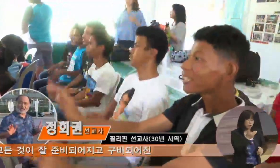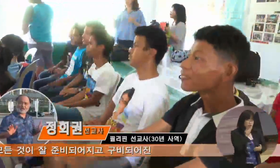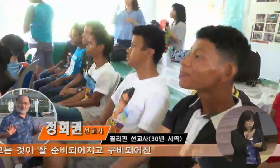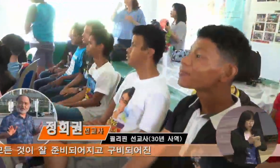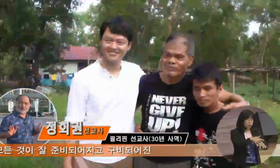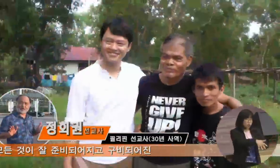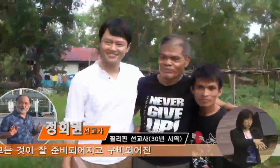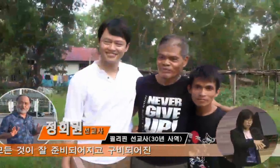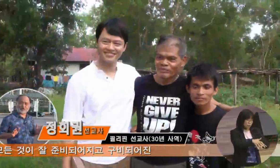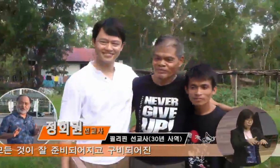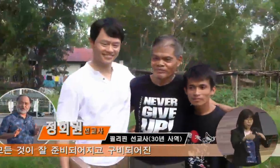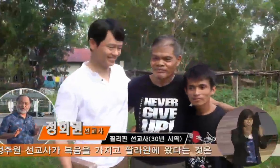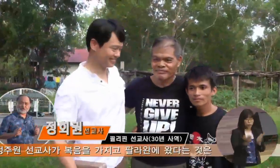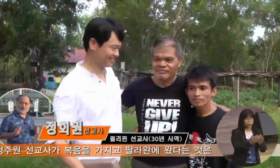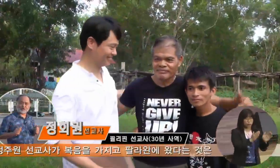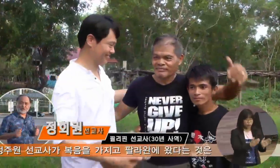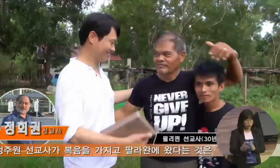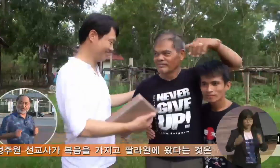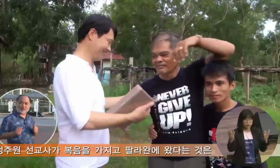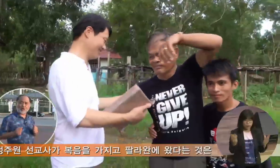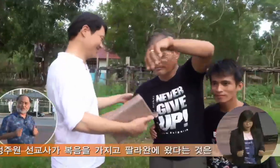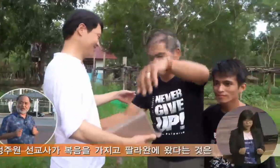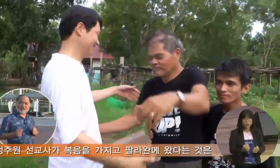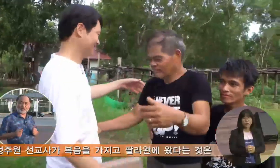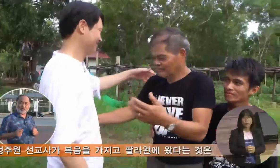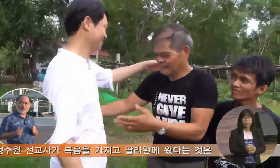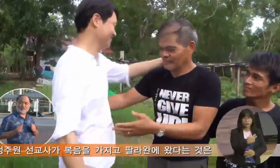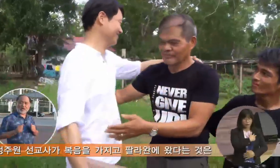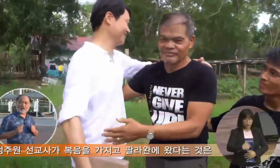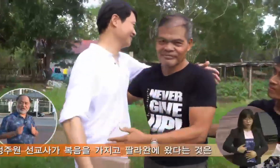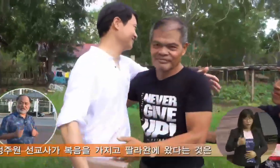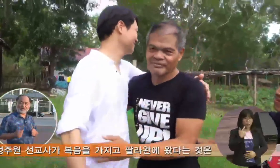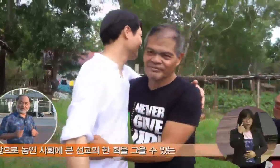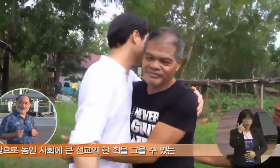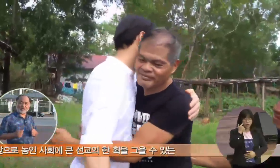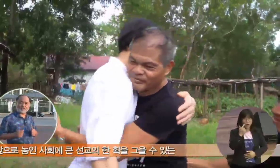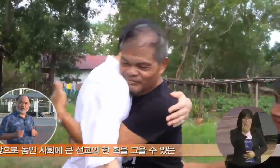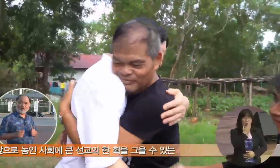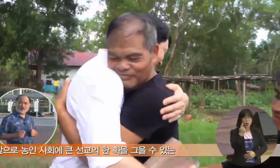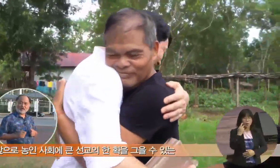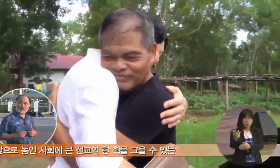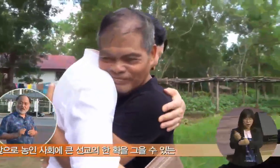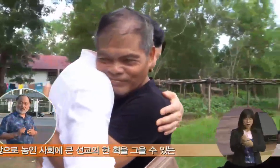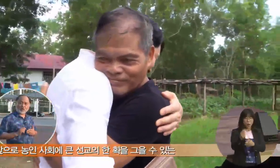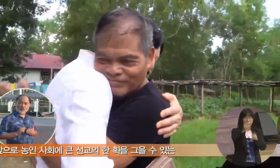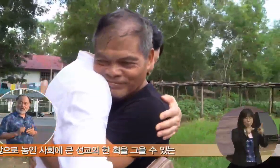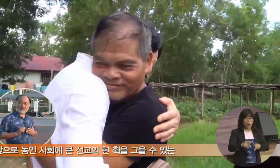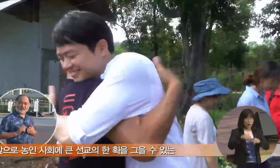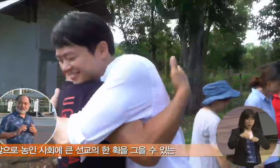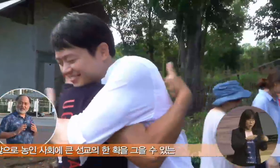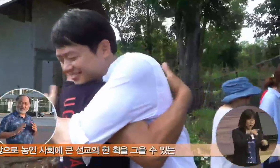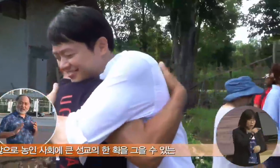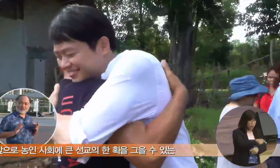잘 준비되어지고 구비되어진 정주원 선교사가 복음을 가지고 팔라완에 왔다는 것은 앞으로 농인 이